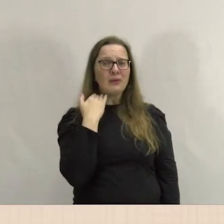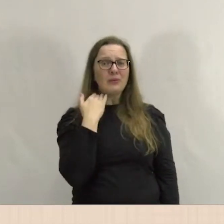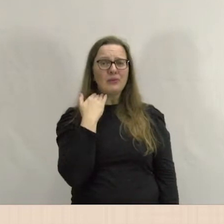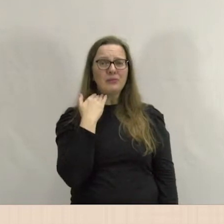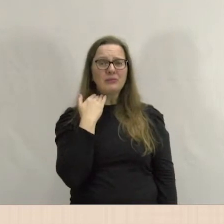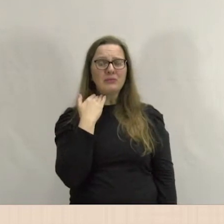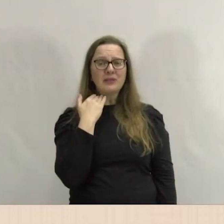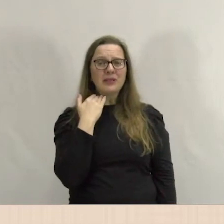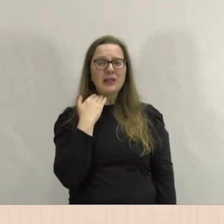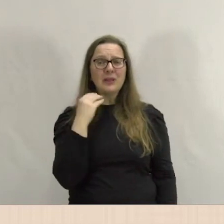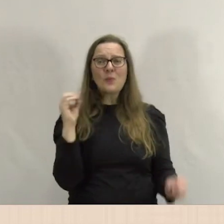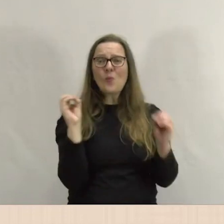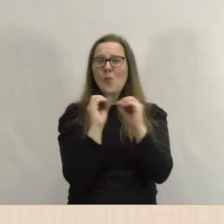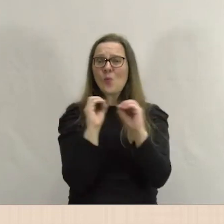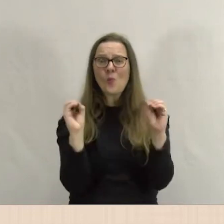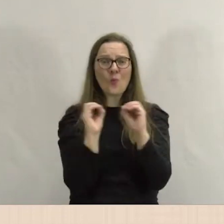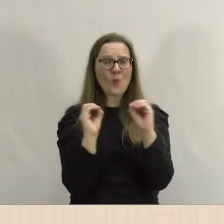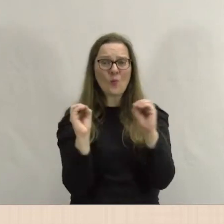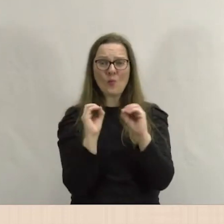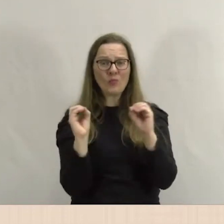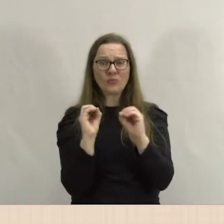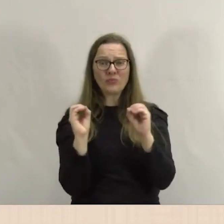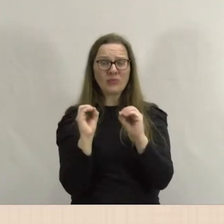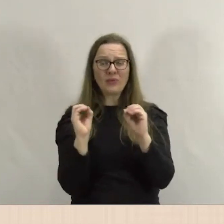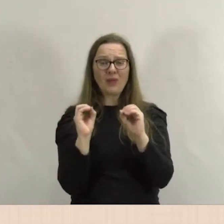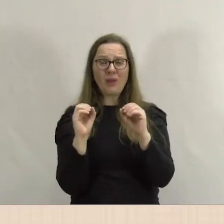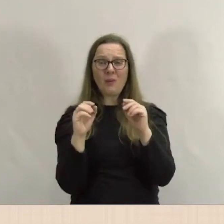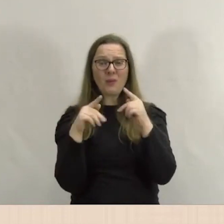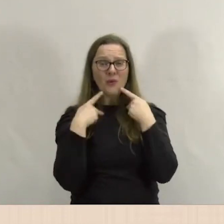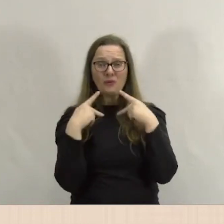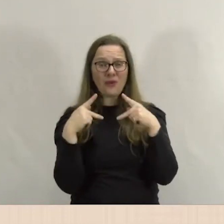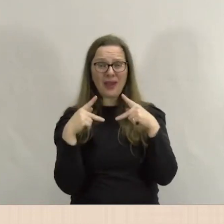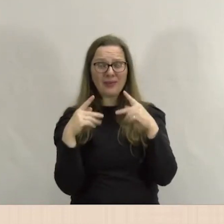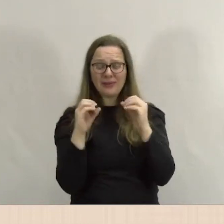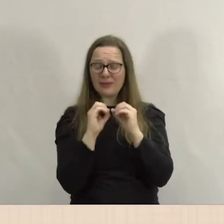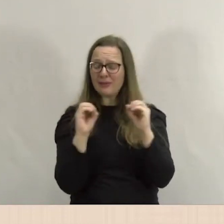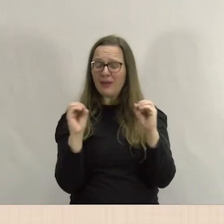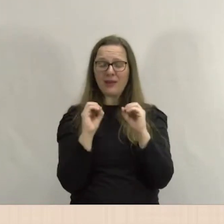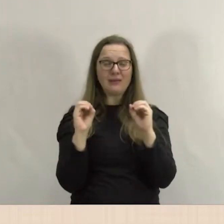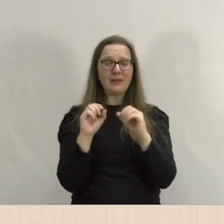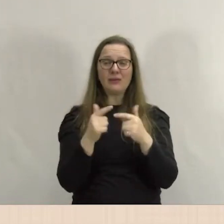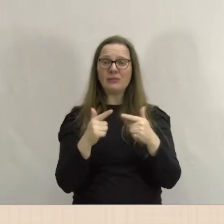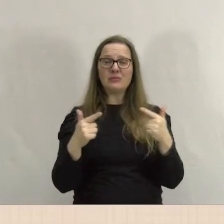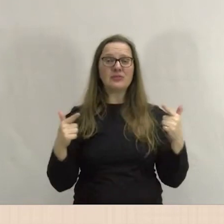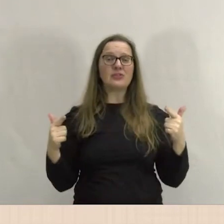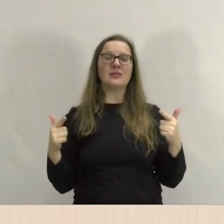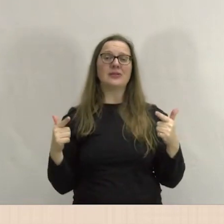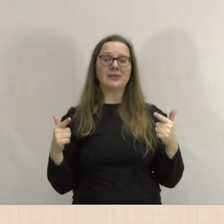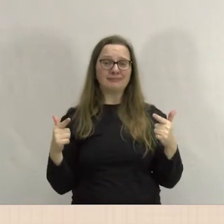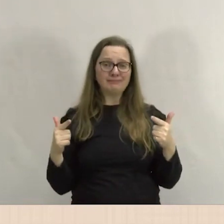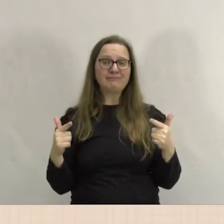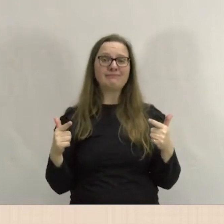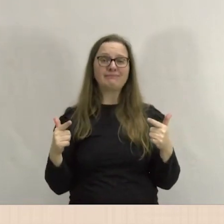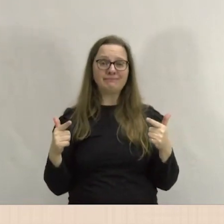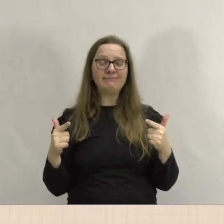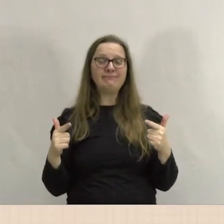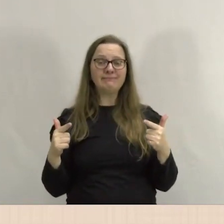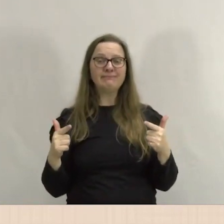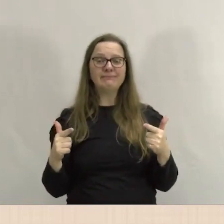à palavra profética. Então, os líderes das igrejas,